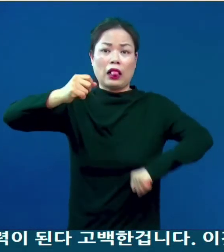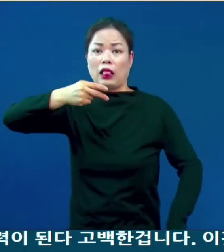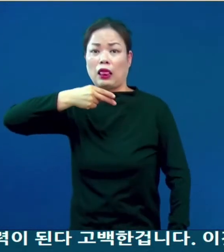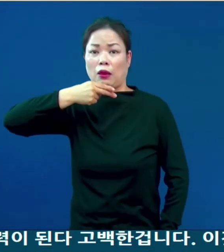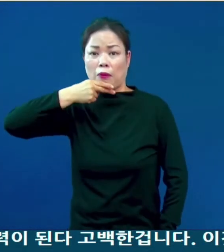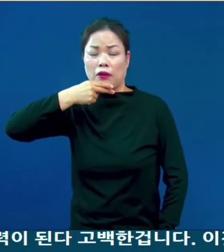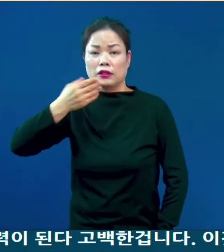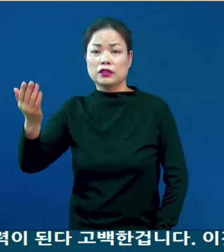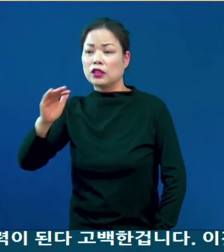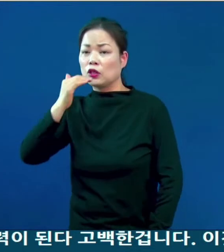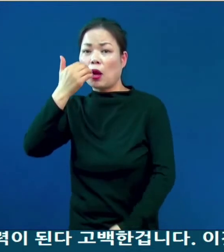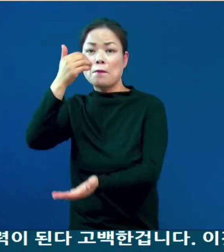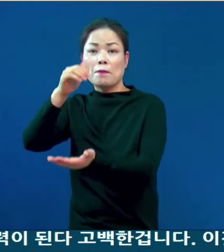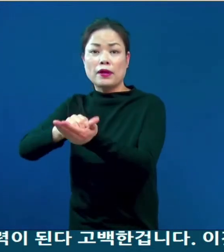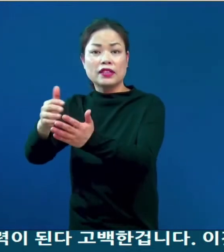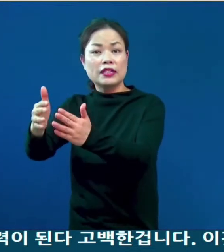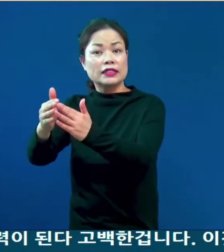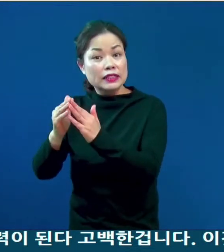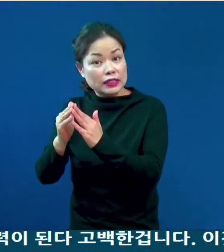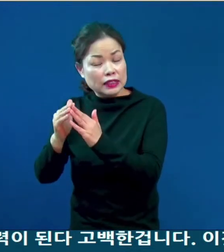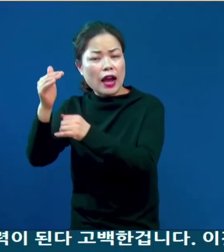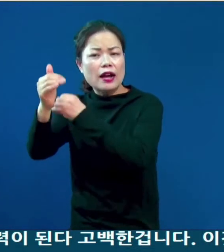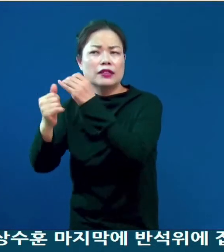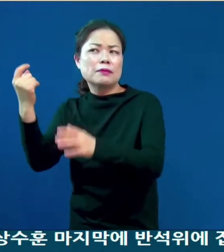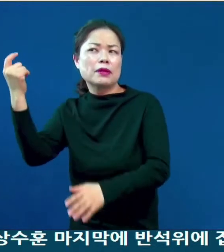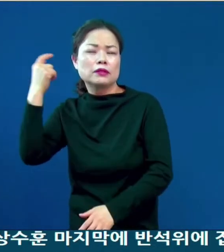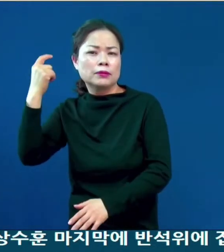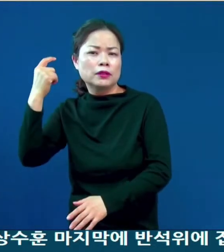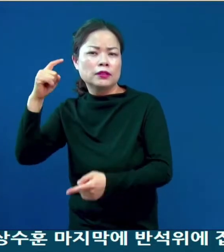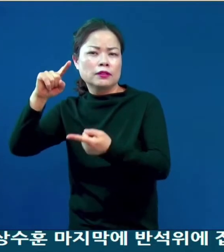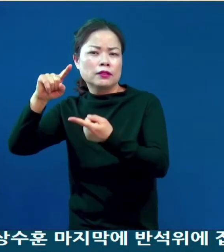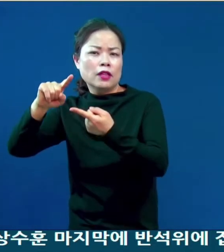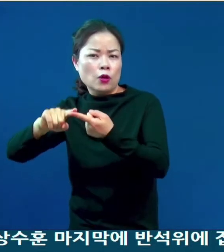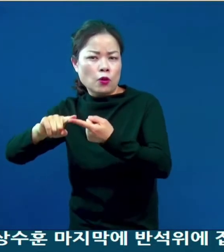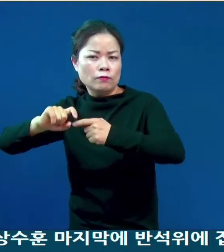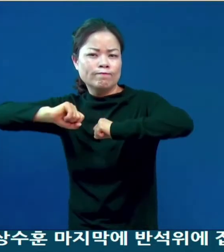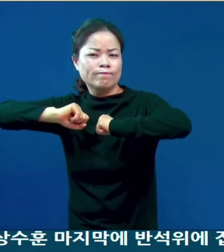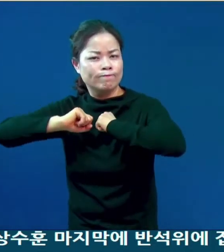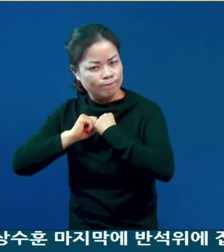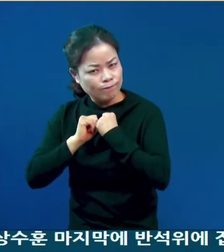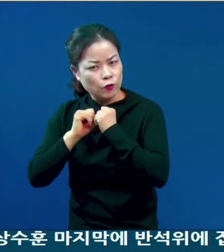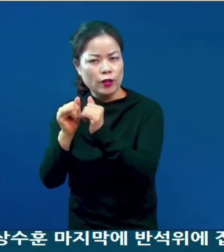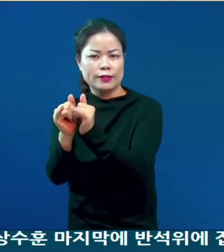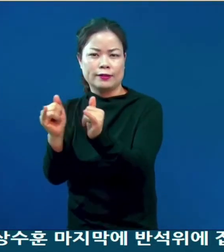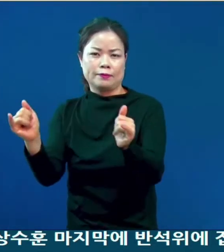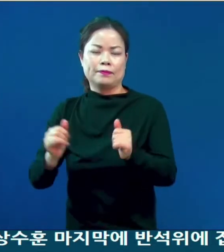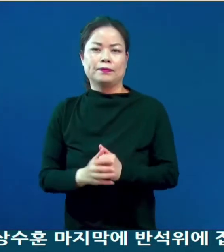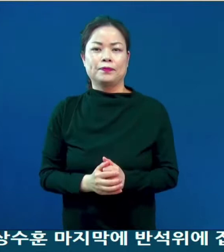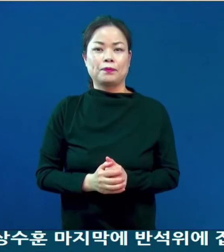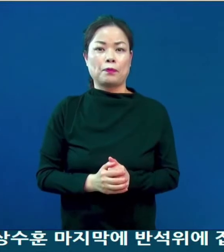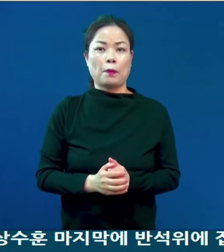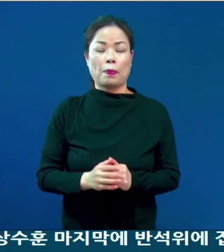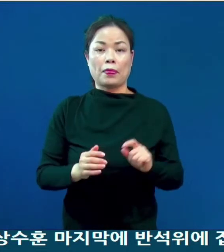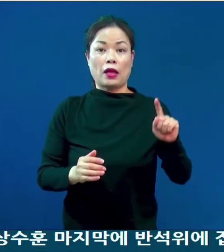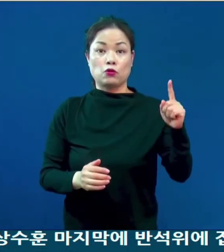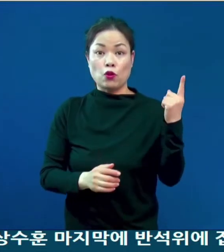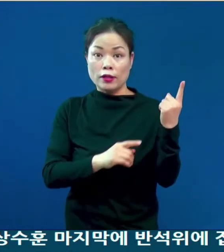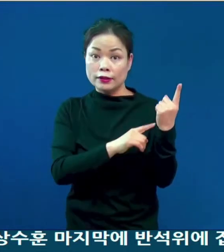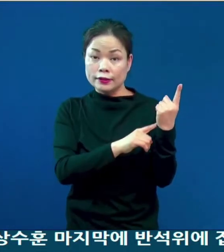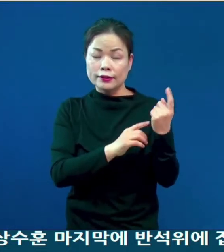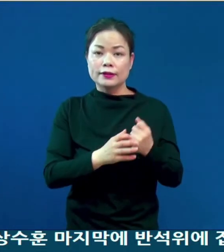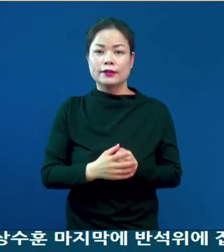그러나 반석 위에 집을 지은 사람은 하나님의 말씀을 듣고 행한 사람이었습니다. 다윗은